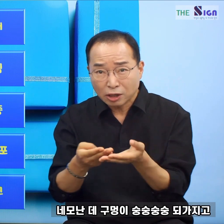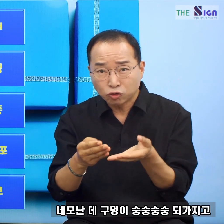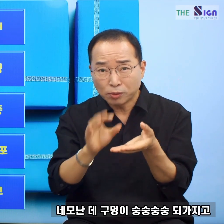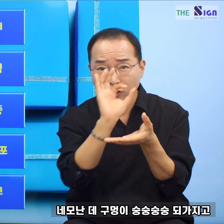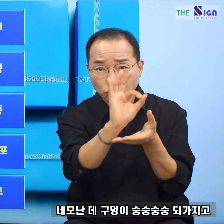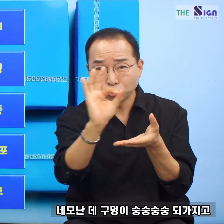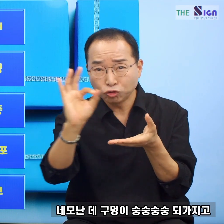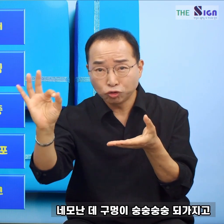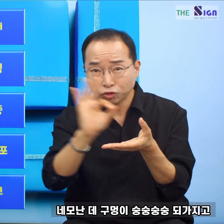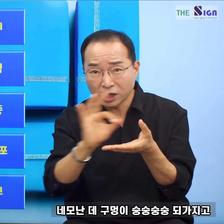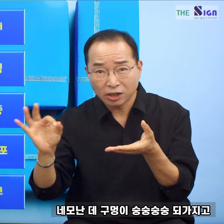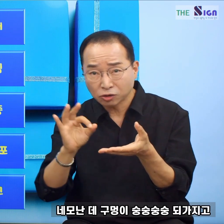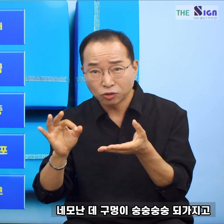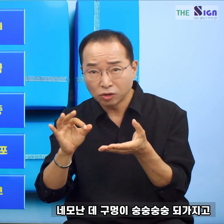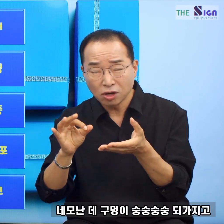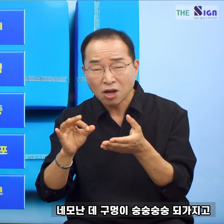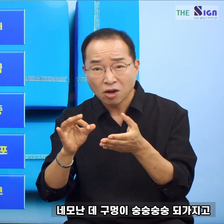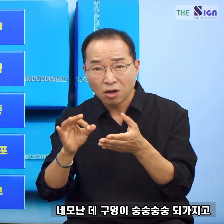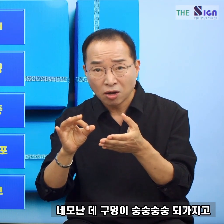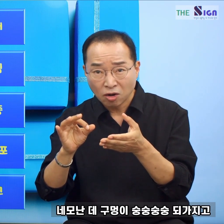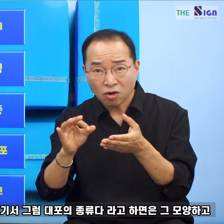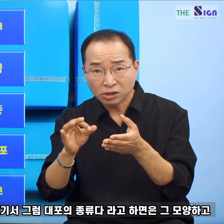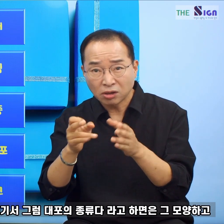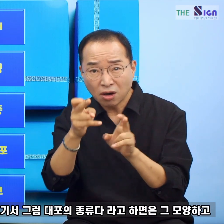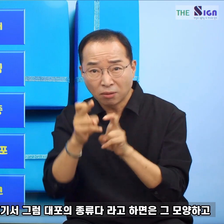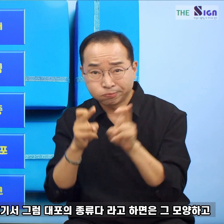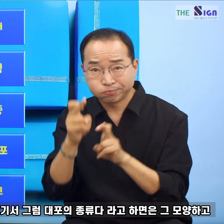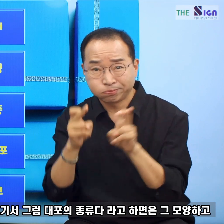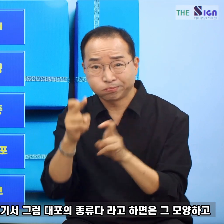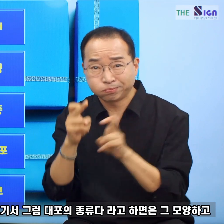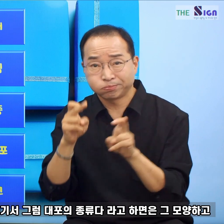구멍이 숭숭숭숭 돼가지고 거기서